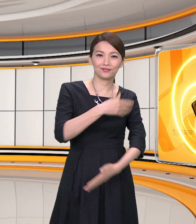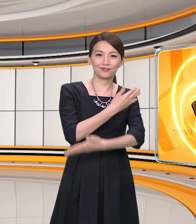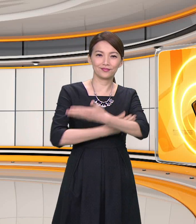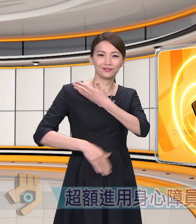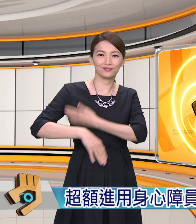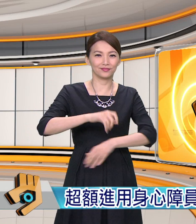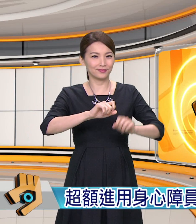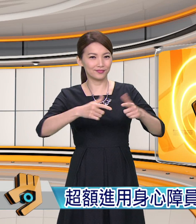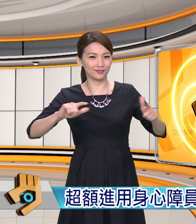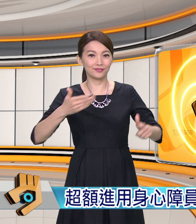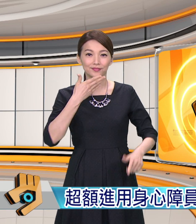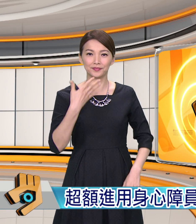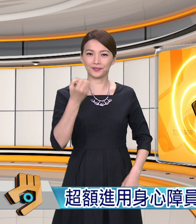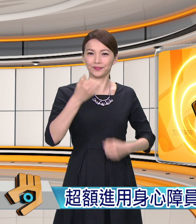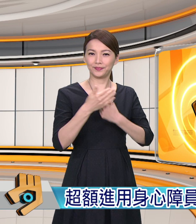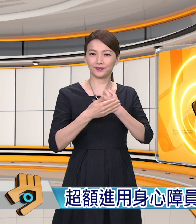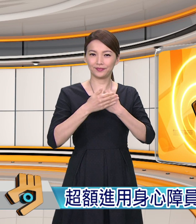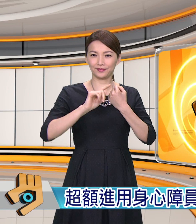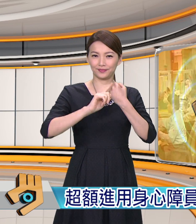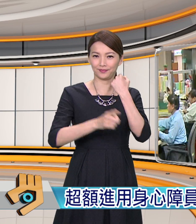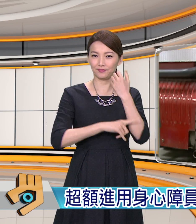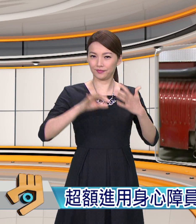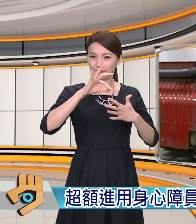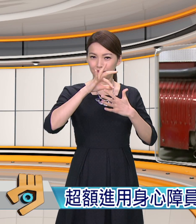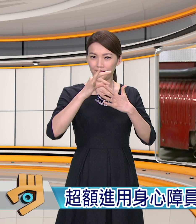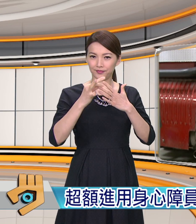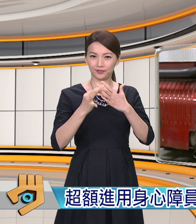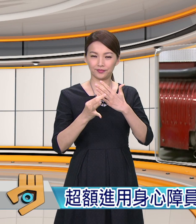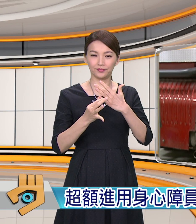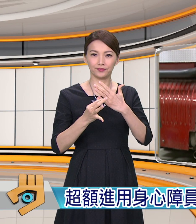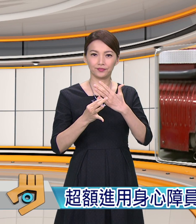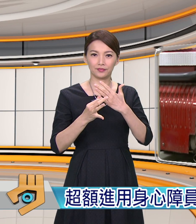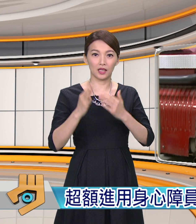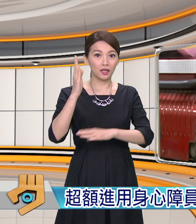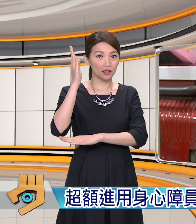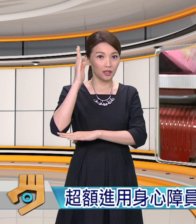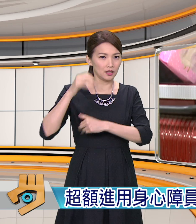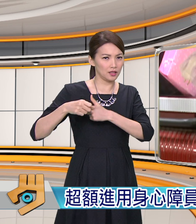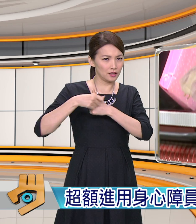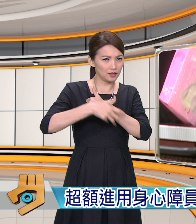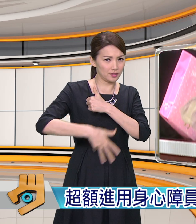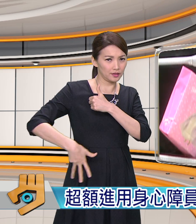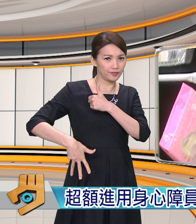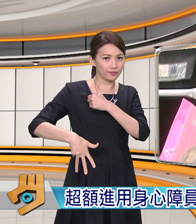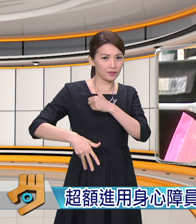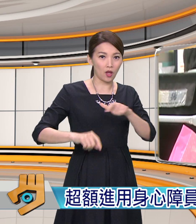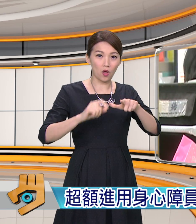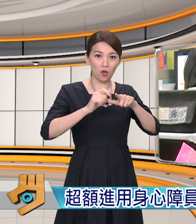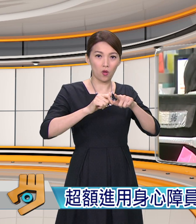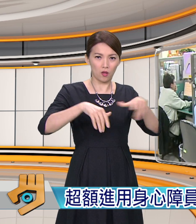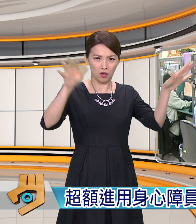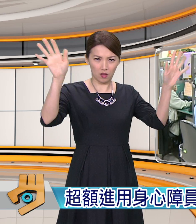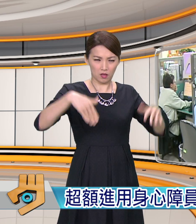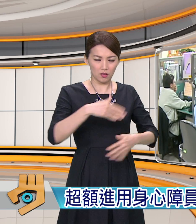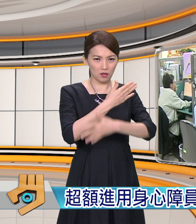根据身心障碍者权益保障法的规定，全国应禁用身心障碍员工的义务机